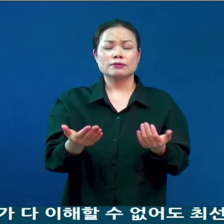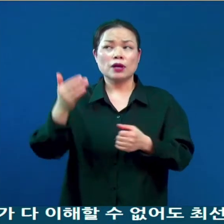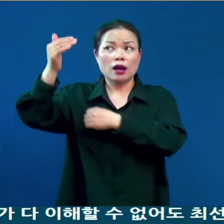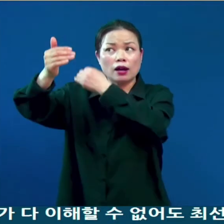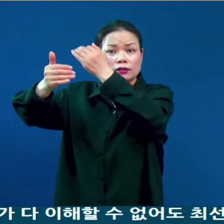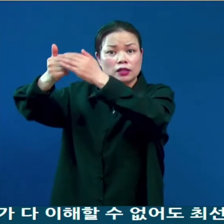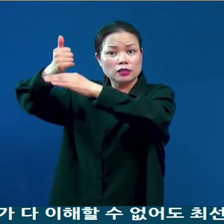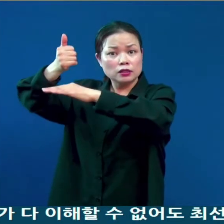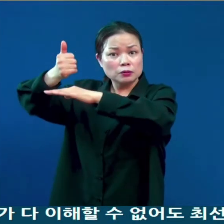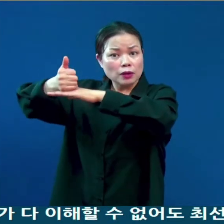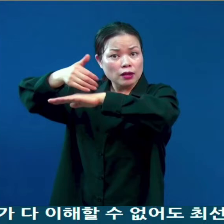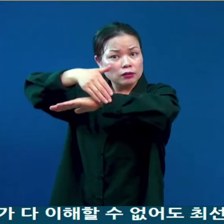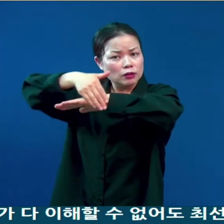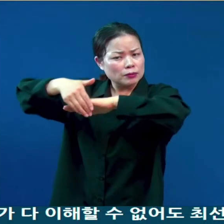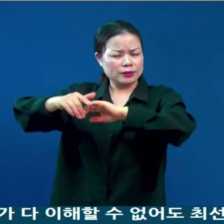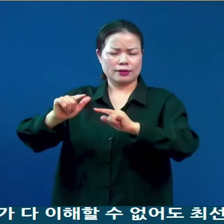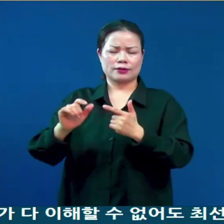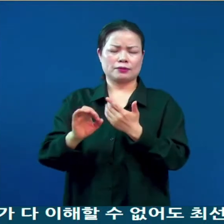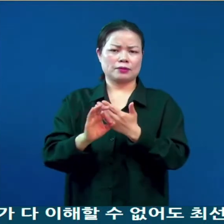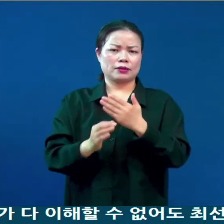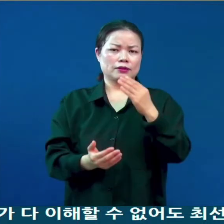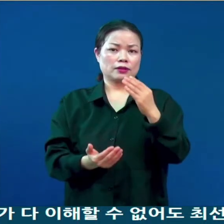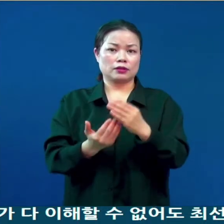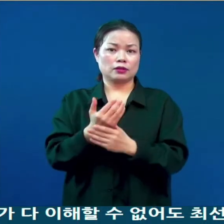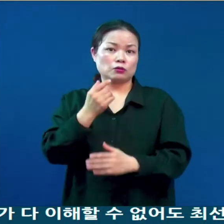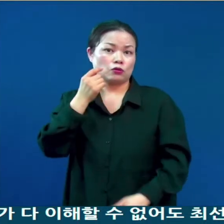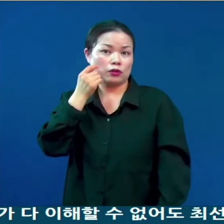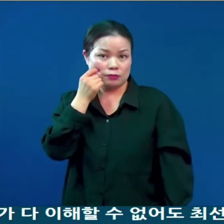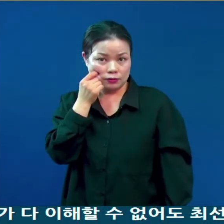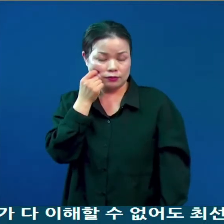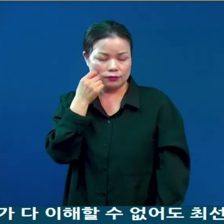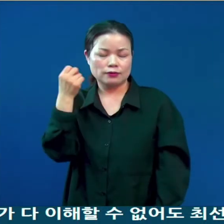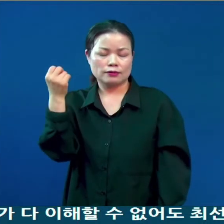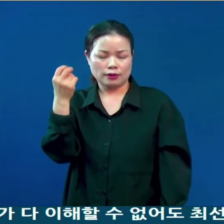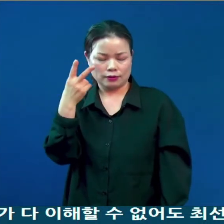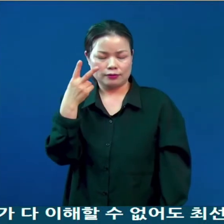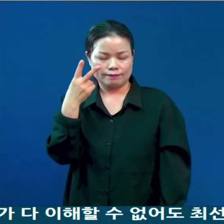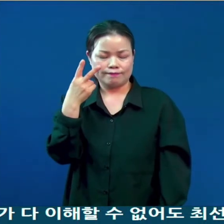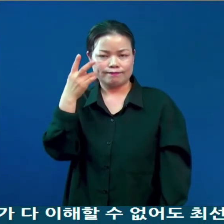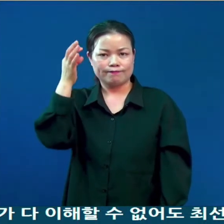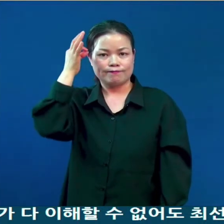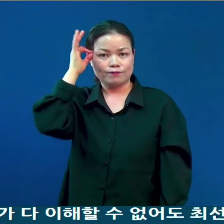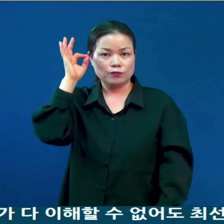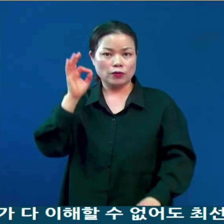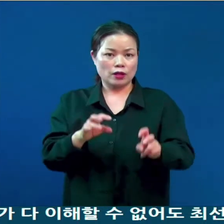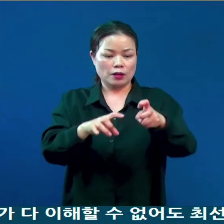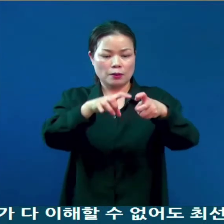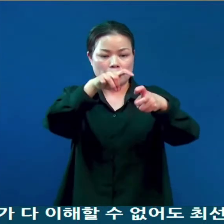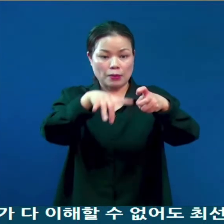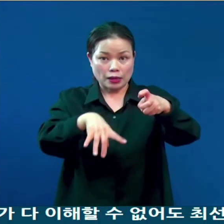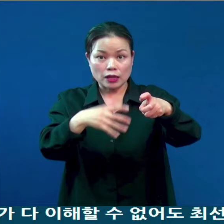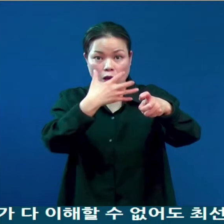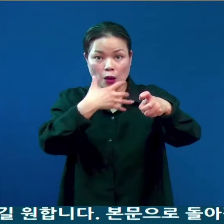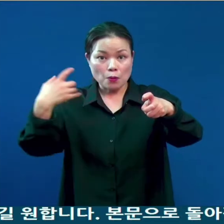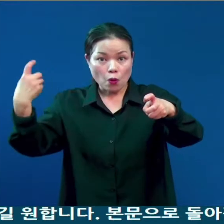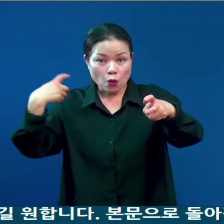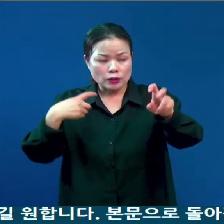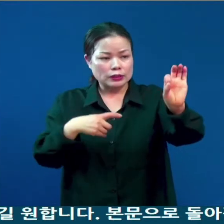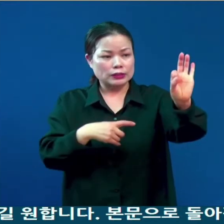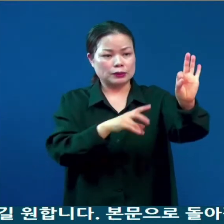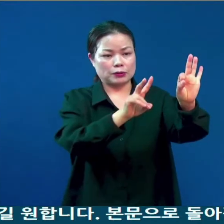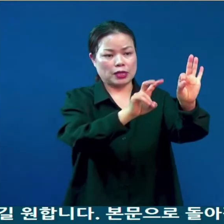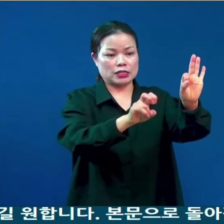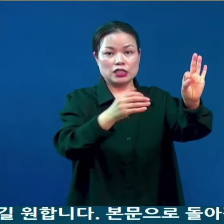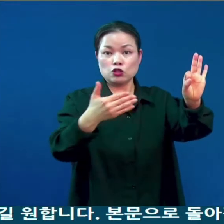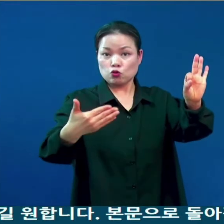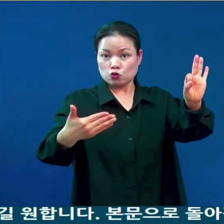하나님의 섭리가 아니면 일어날 수 없음을 오늘 본문은 다시금 보여줍니다. 마태복음에 보면 그 10장 29절